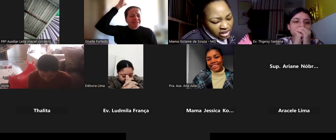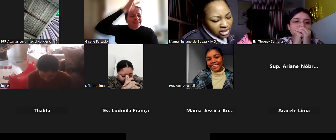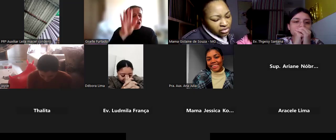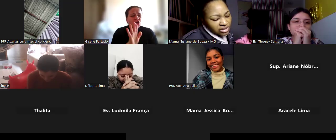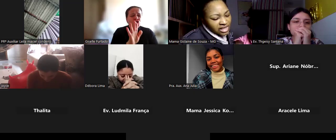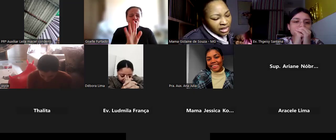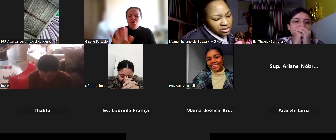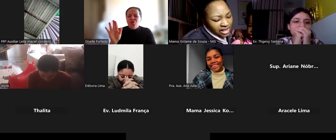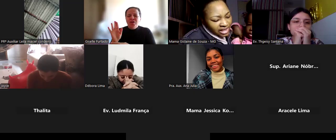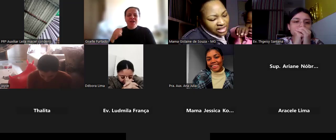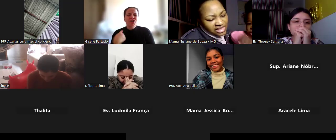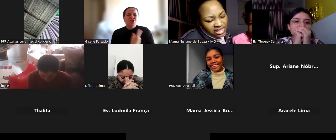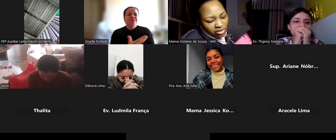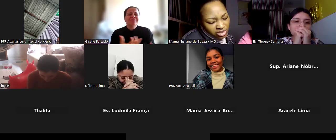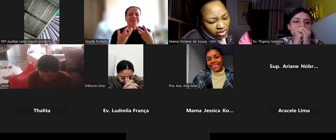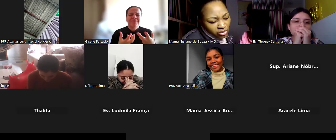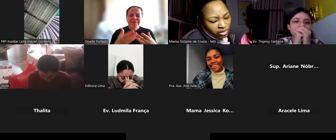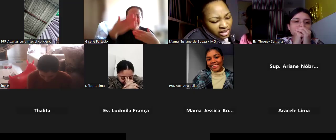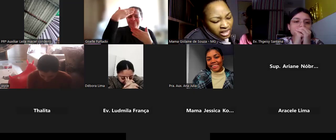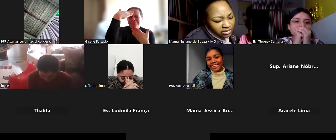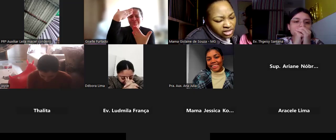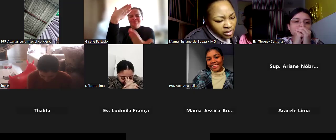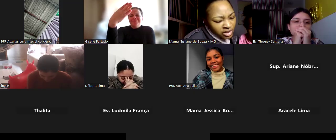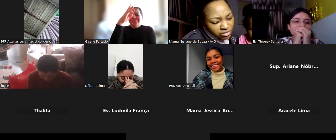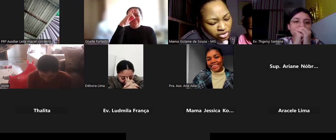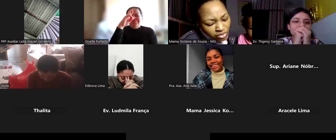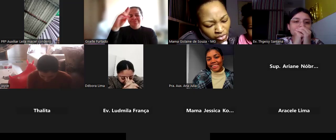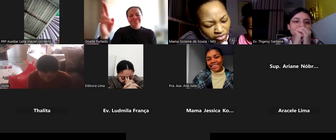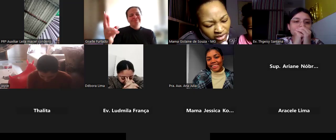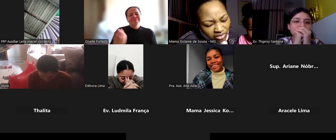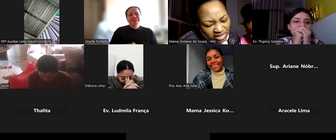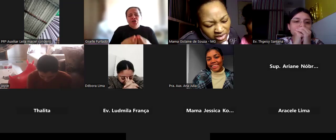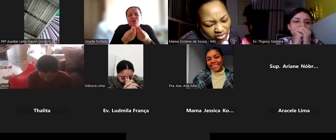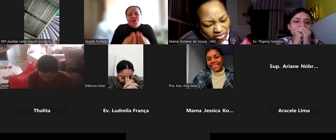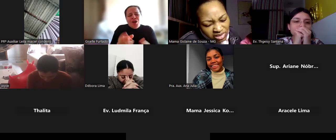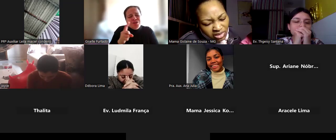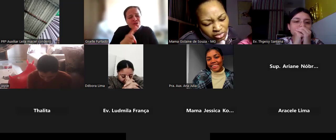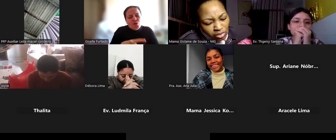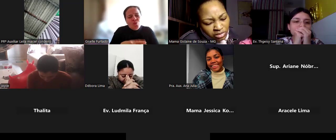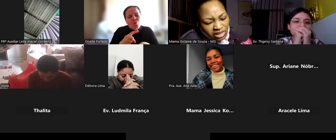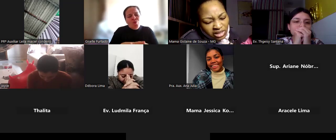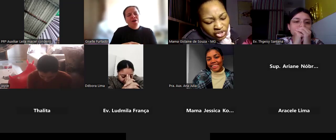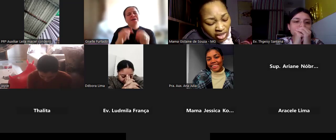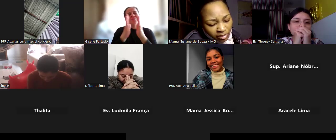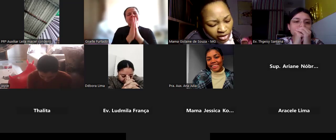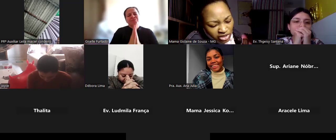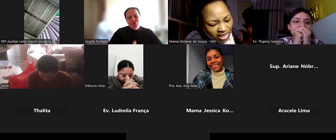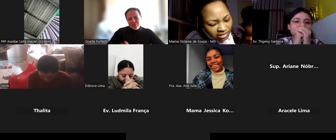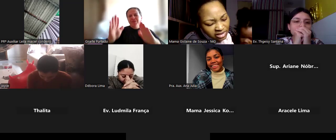e nós queremos agradecer ao Senhor, ligando esse período de culto e adoração ao teu santo nome, de aprendizado nesse